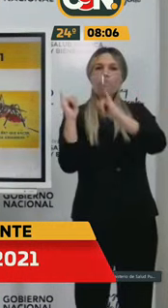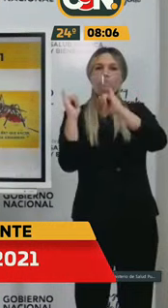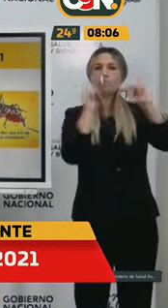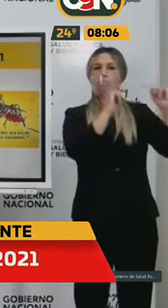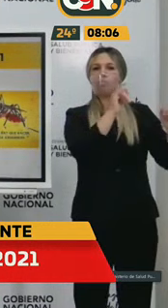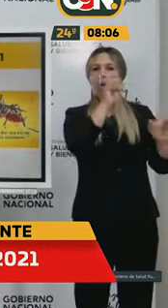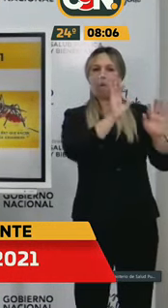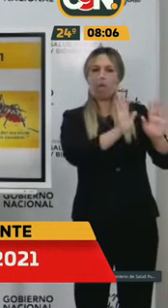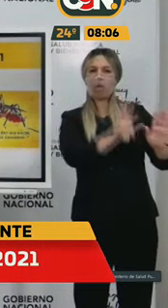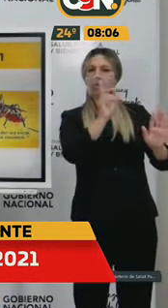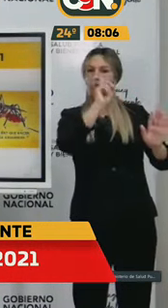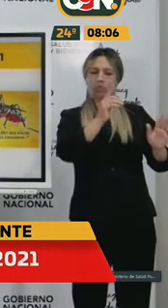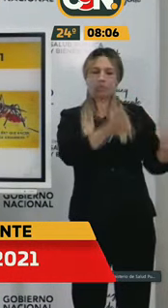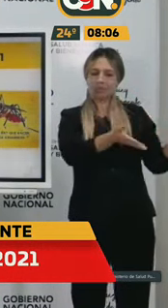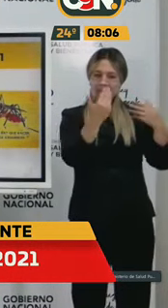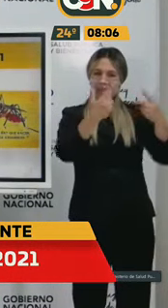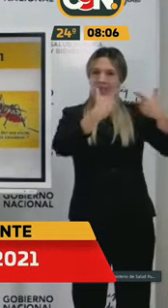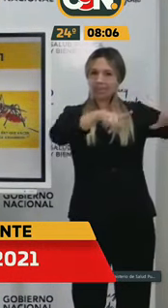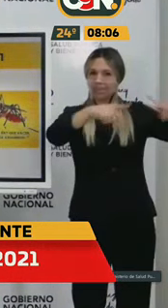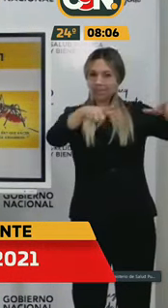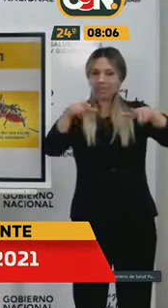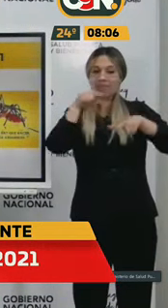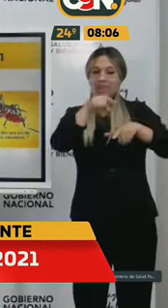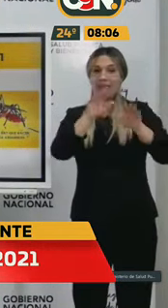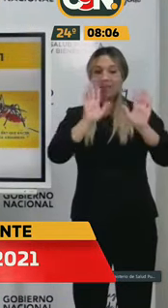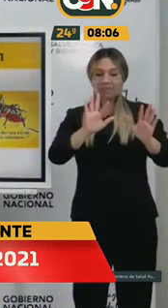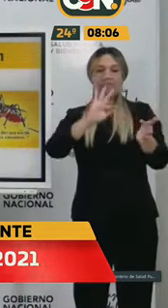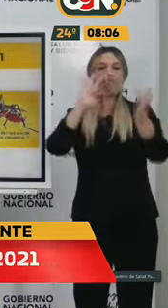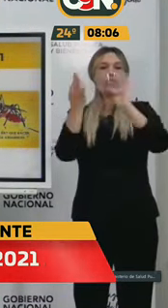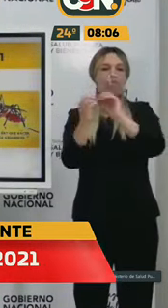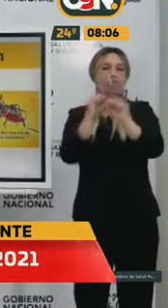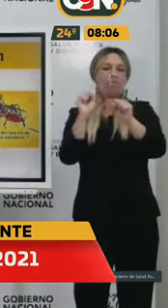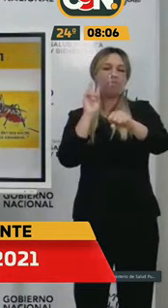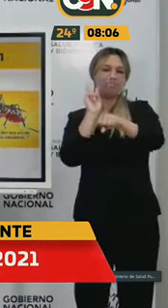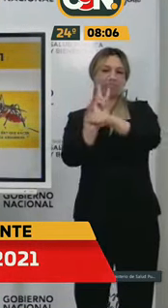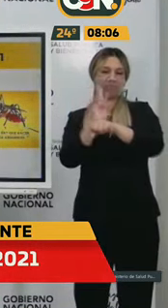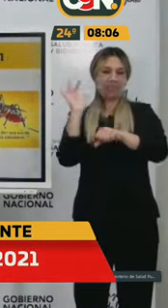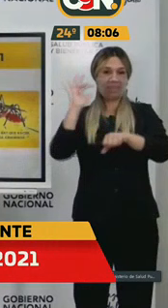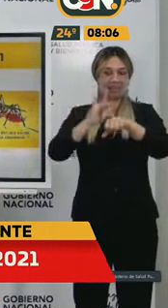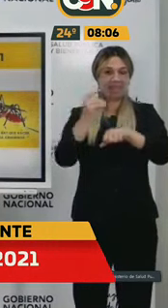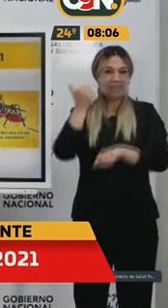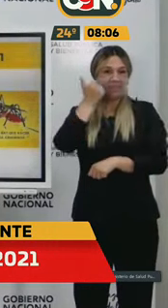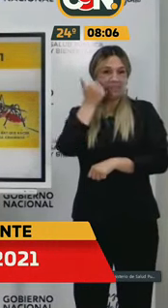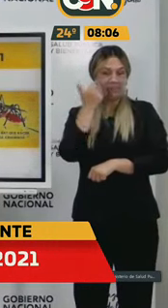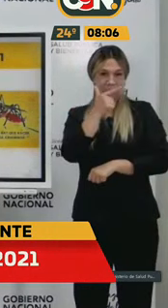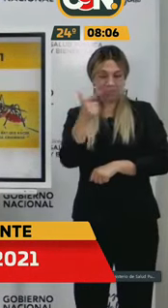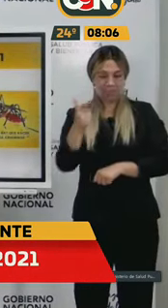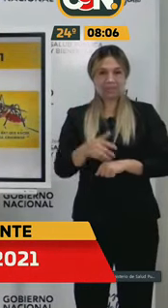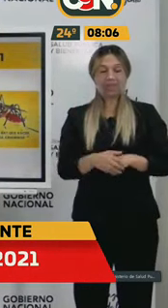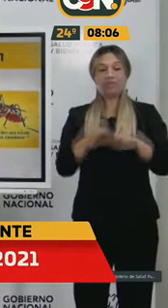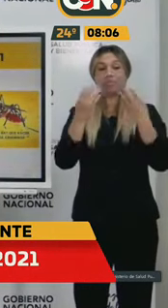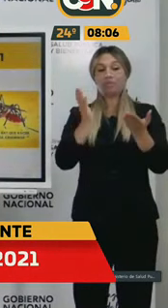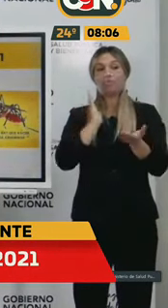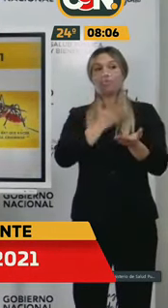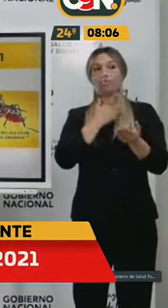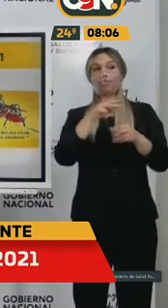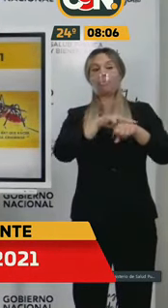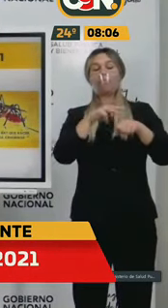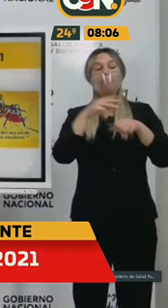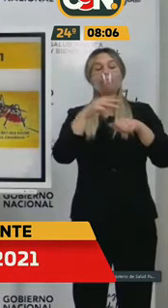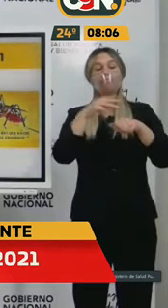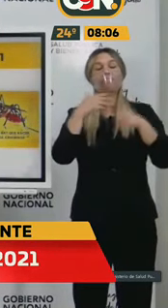efectiva de poder luchar contra el dengue. También le informamos al señor presidente de algunas acciones que se están llevando adelante con